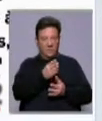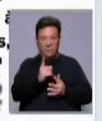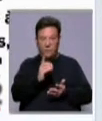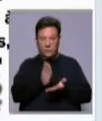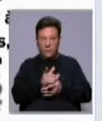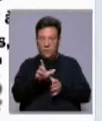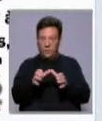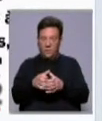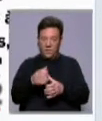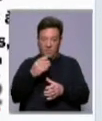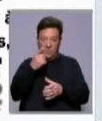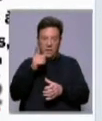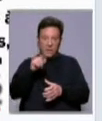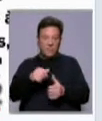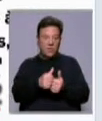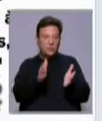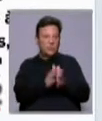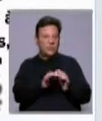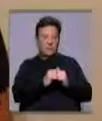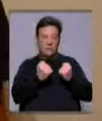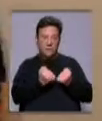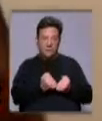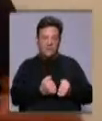sua comunidade de fãs, como a toda a sociedade.